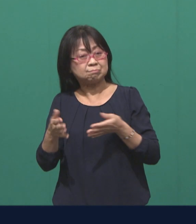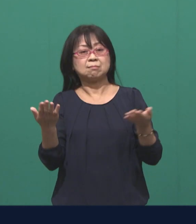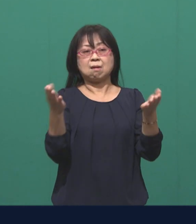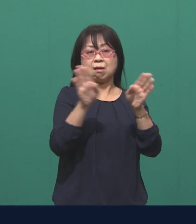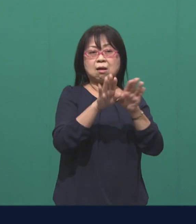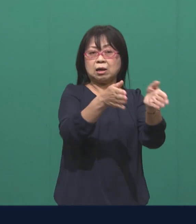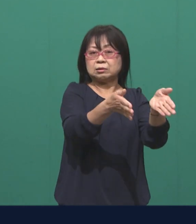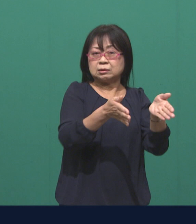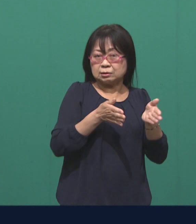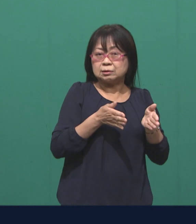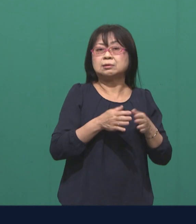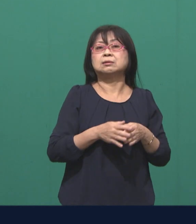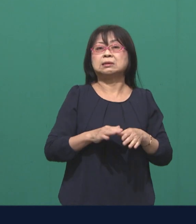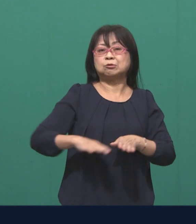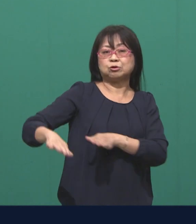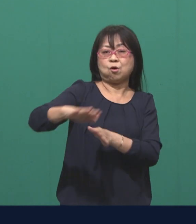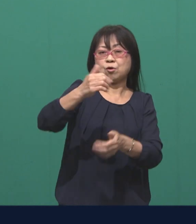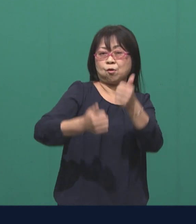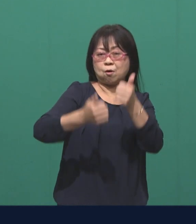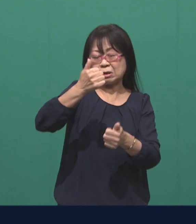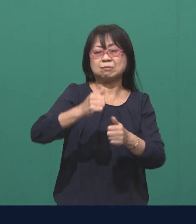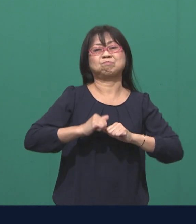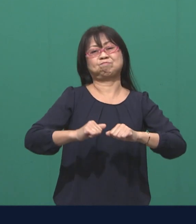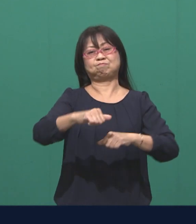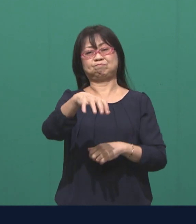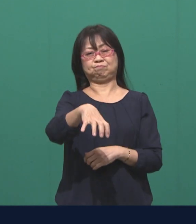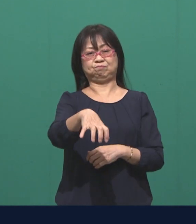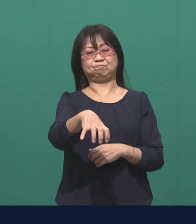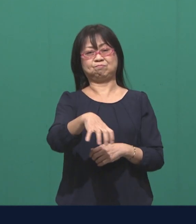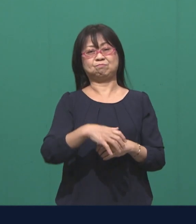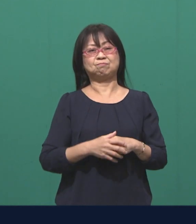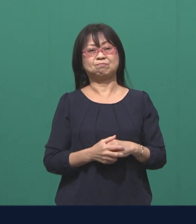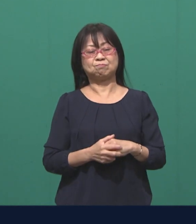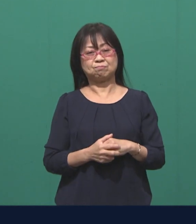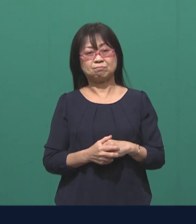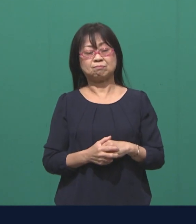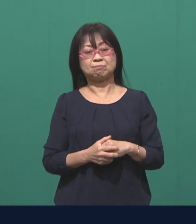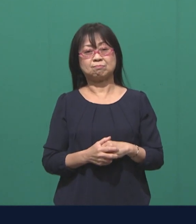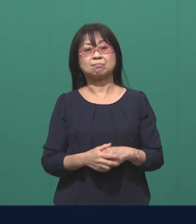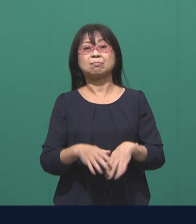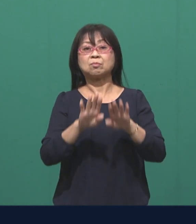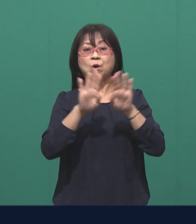式と閉会式、そして陸上競技が行われます。